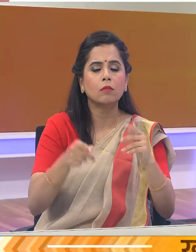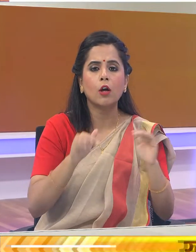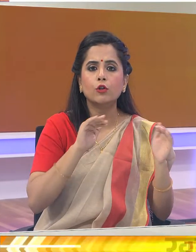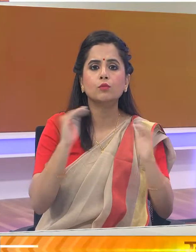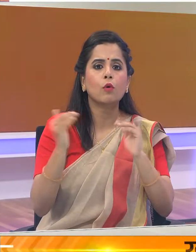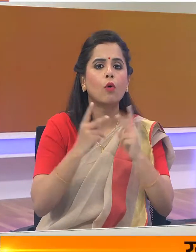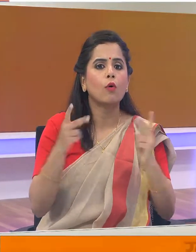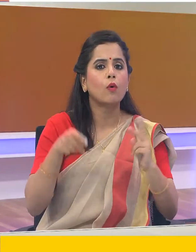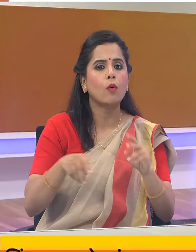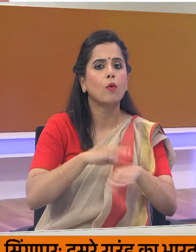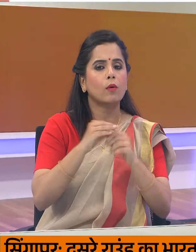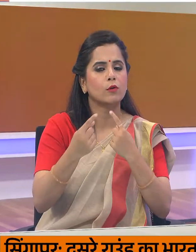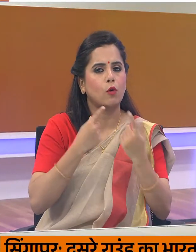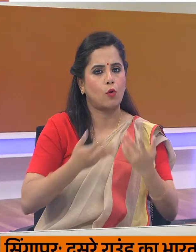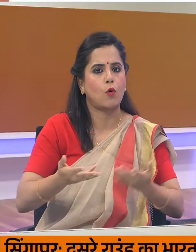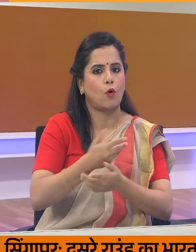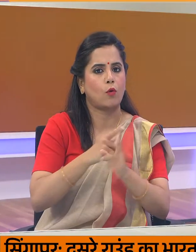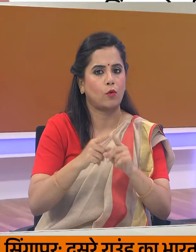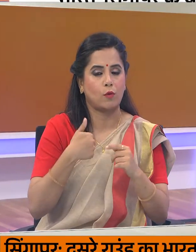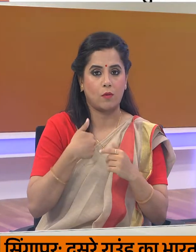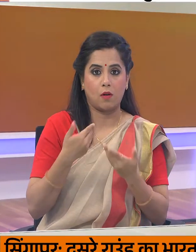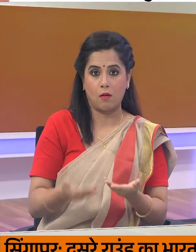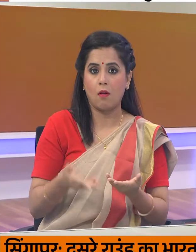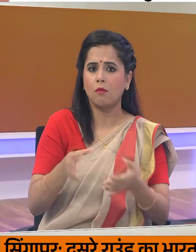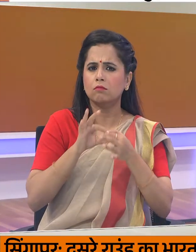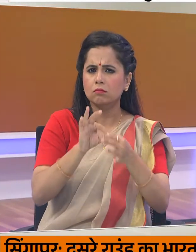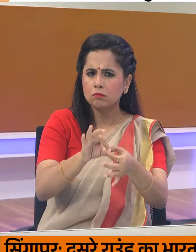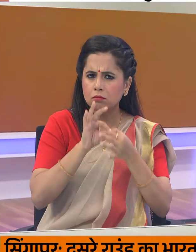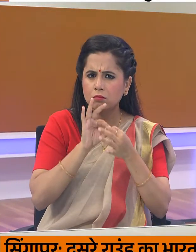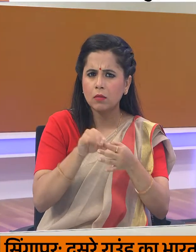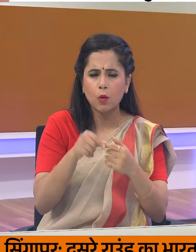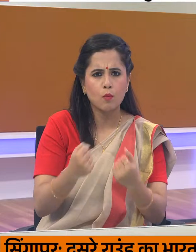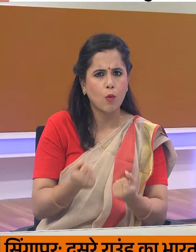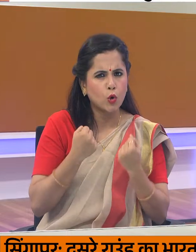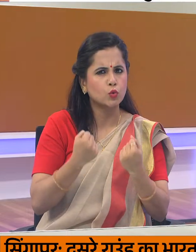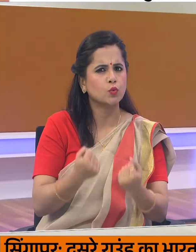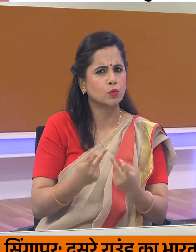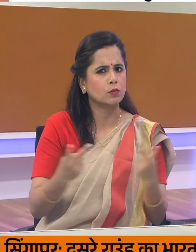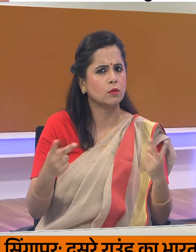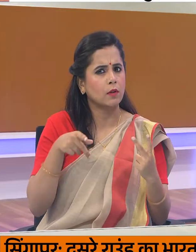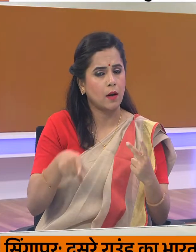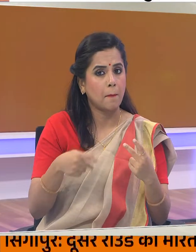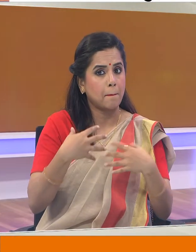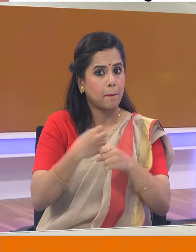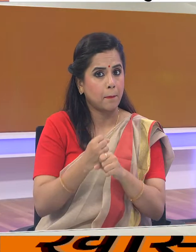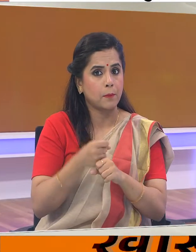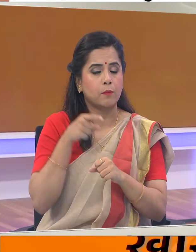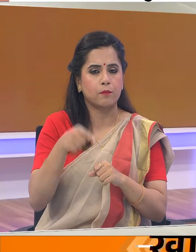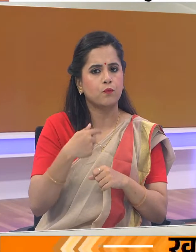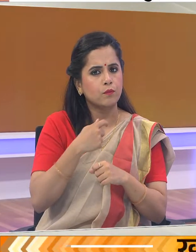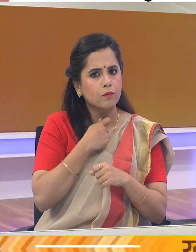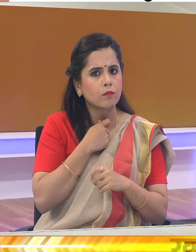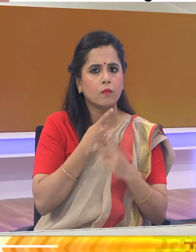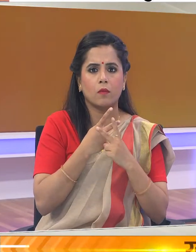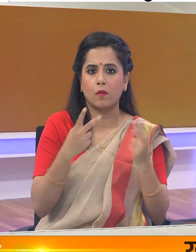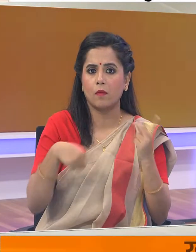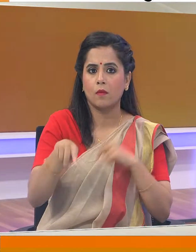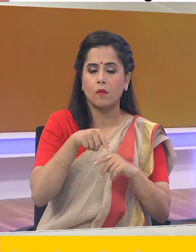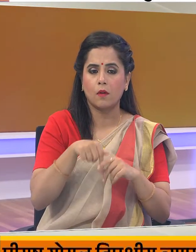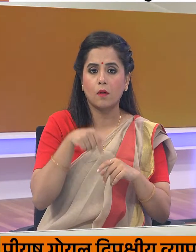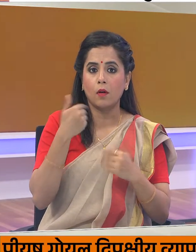की संभावनाओं पर चर्चा की। हमारे संबंधों को और मजबूत बनाने के लिए अपनी प्रतिबद्धता के लिए